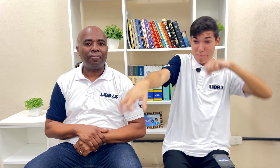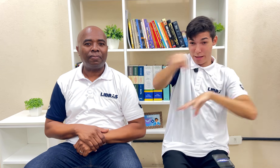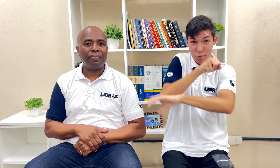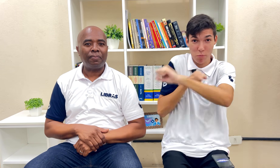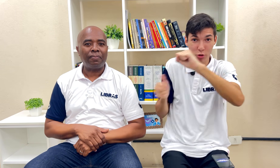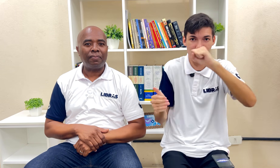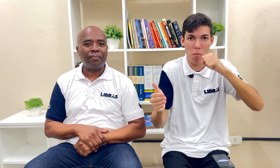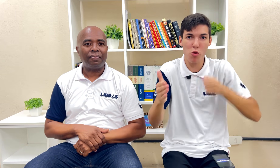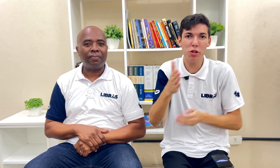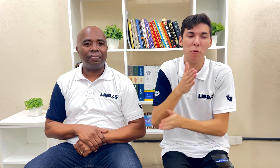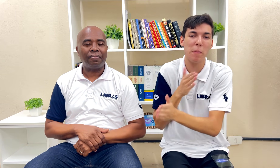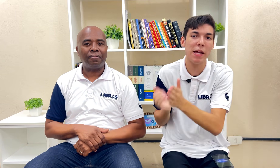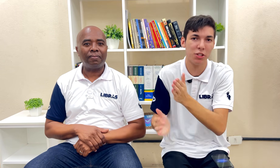Pedro puxa muito peixe.